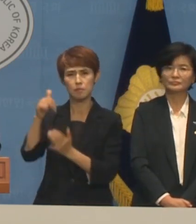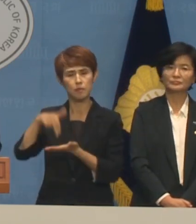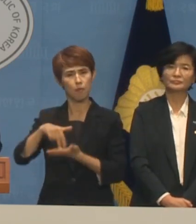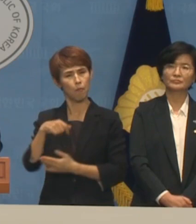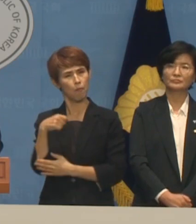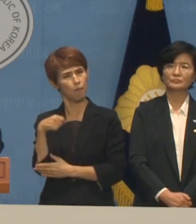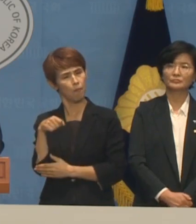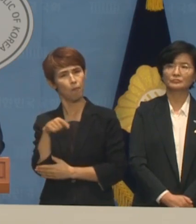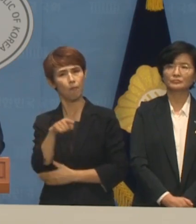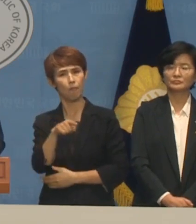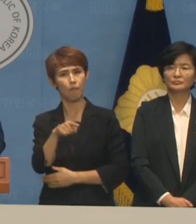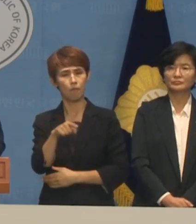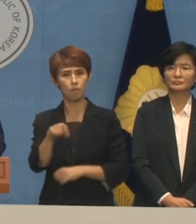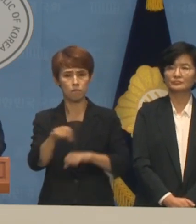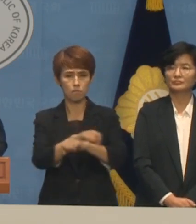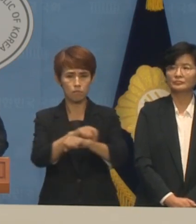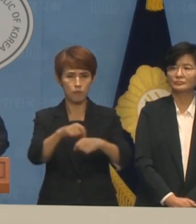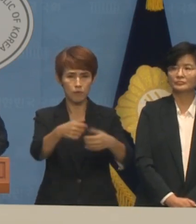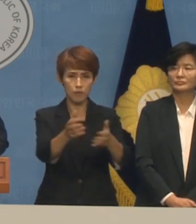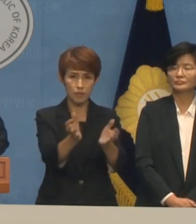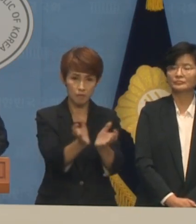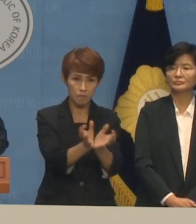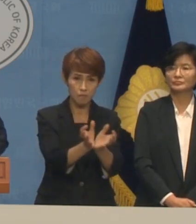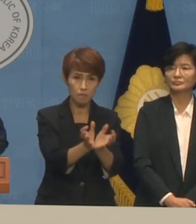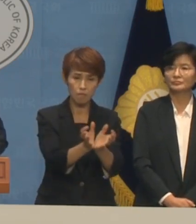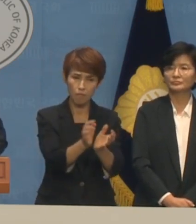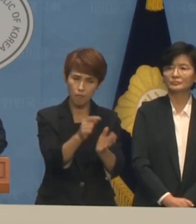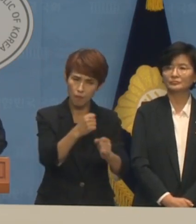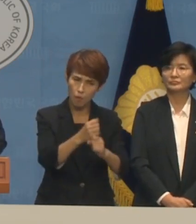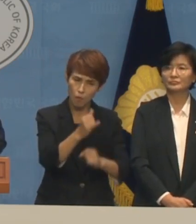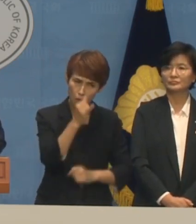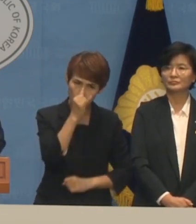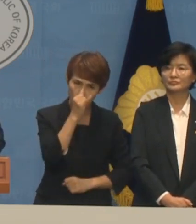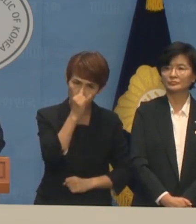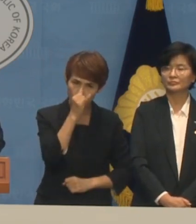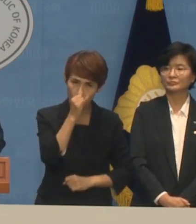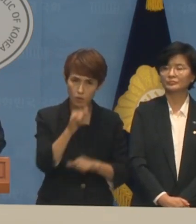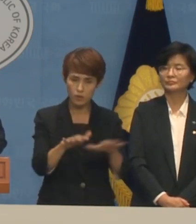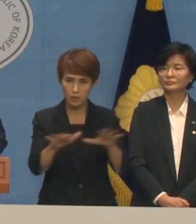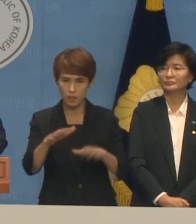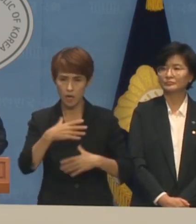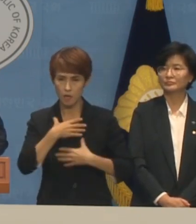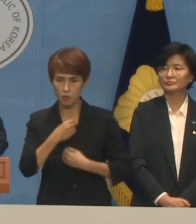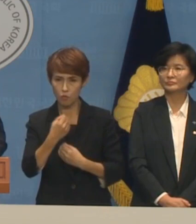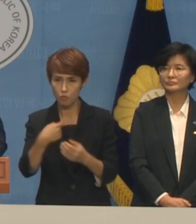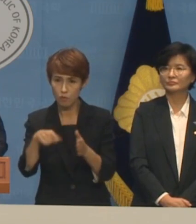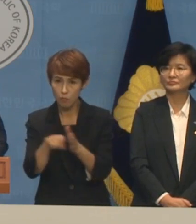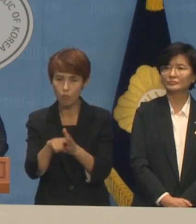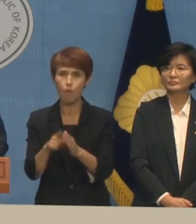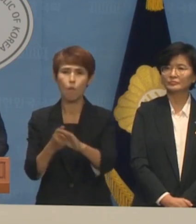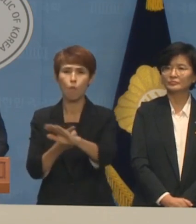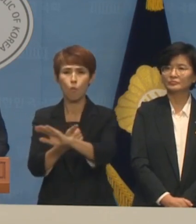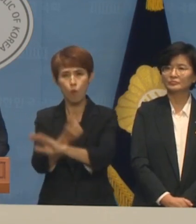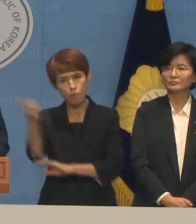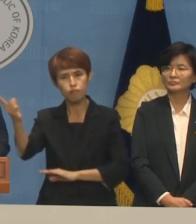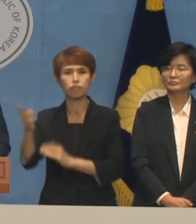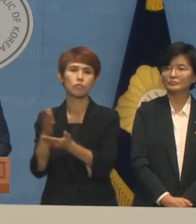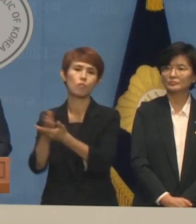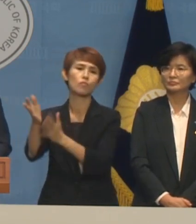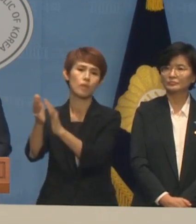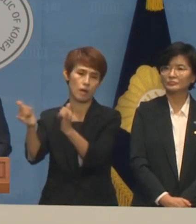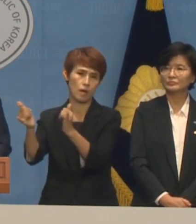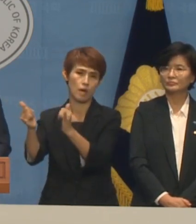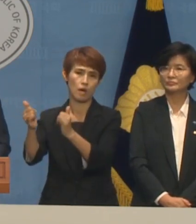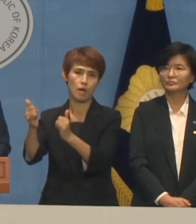있습니다. TF 지진 안전성 검증을 위한 TF를 구성을 한다면 외부 전문가, 특히 포항 같은